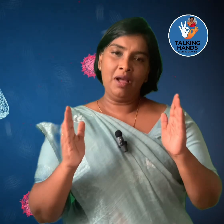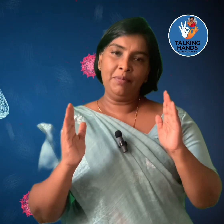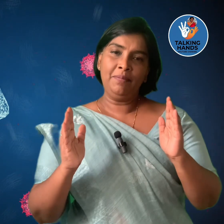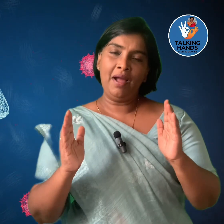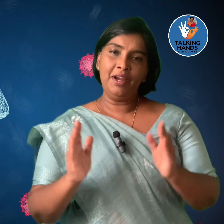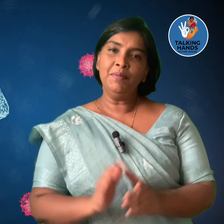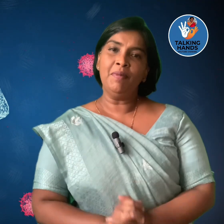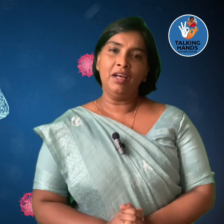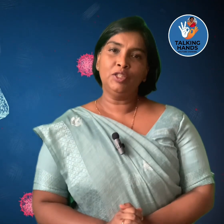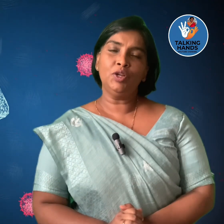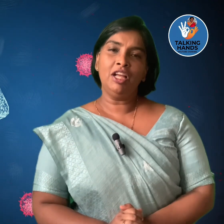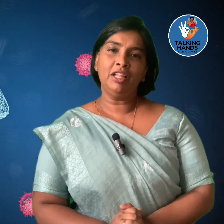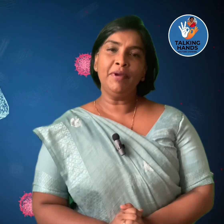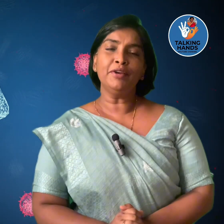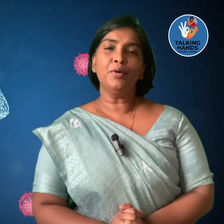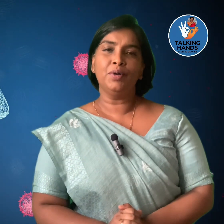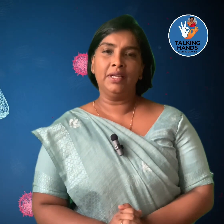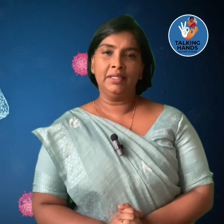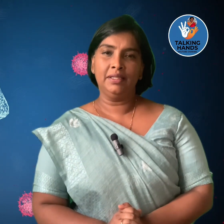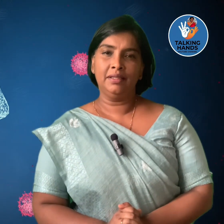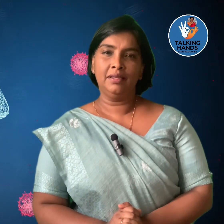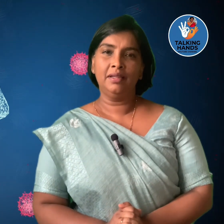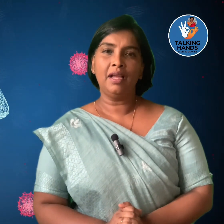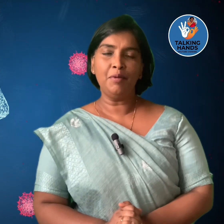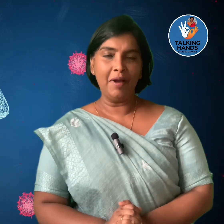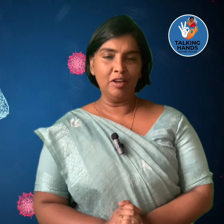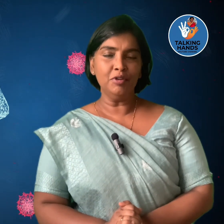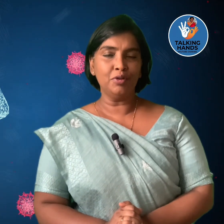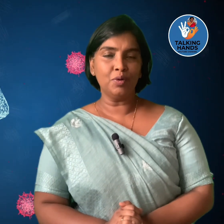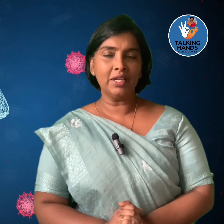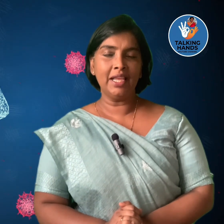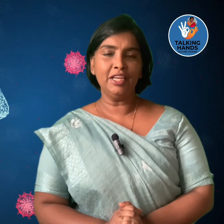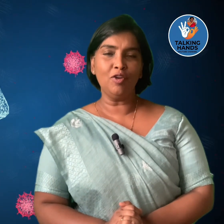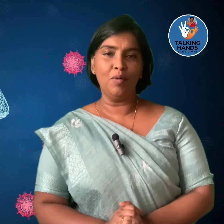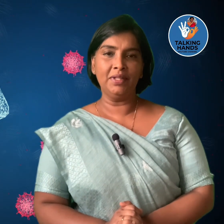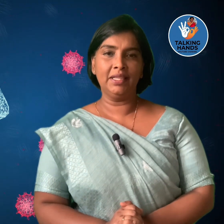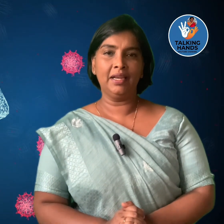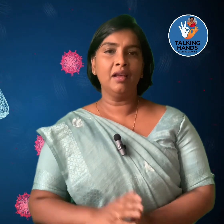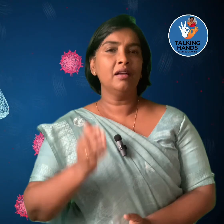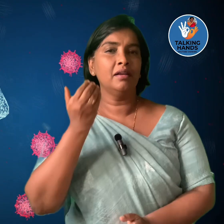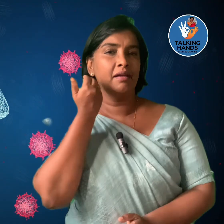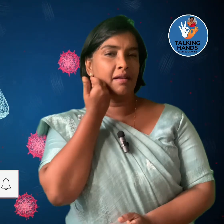අපේ පාඩමේ මාතෘකාව තමයි රෝග. අපි බලමු රෝග කියන්නේ කොහොමද කියලා.